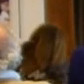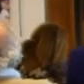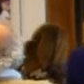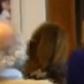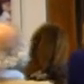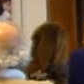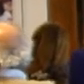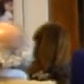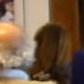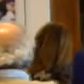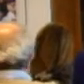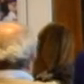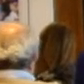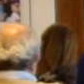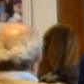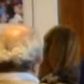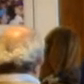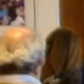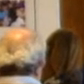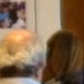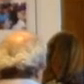El mensaje.